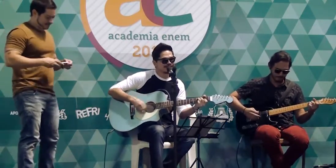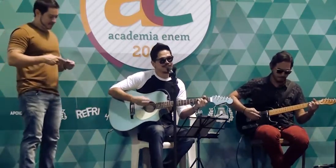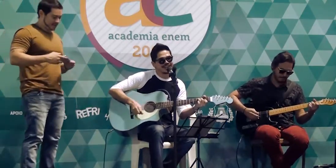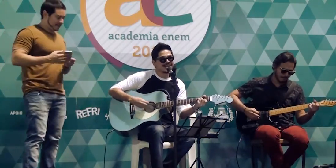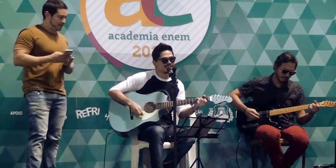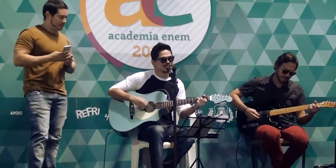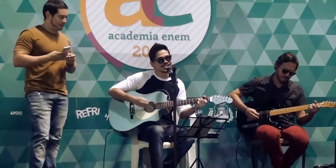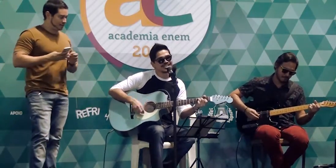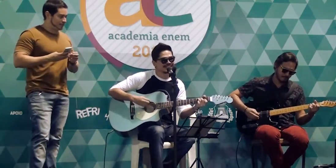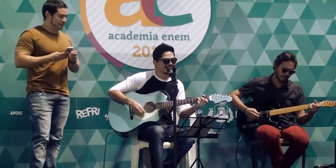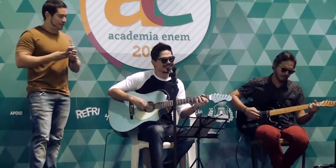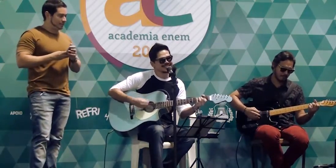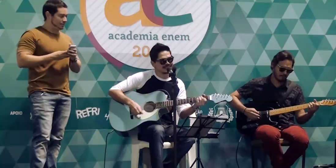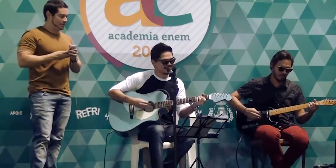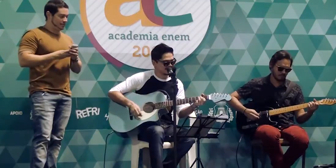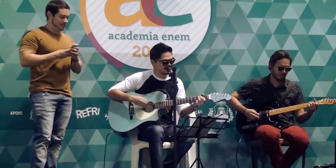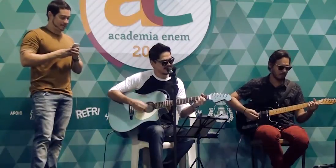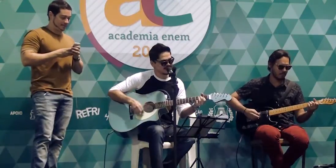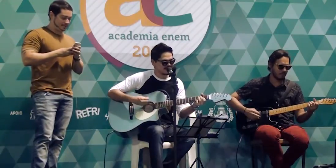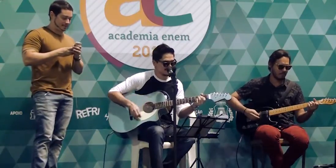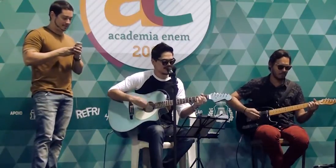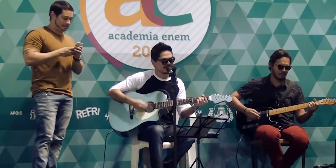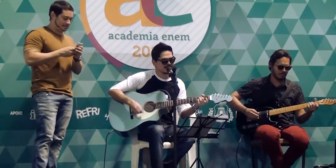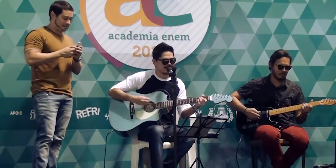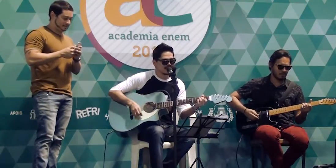Sempre em frente,